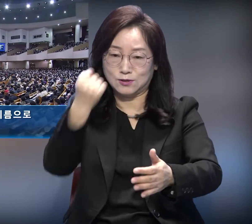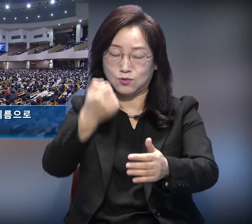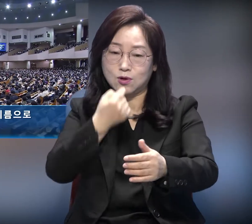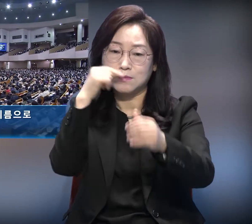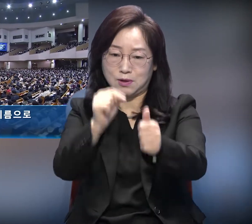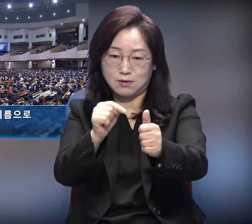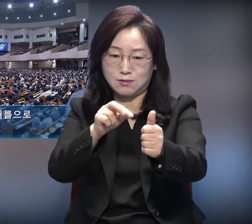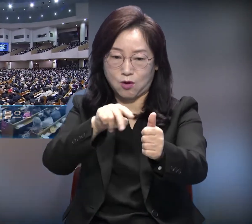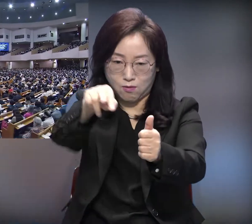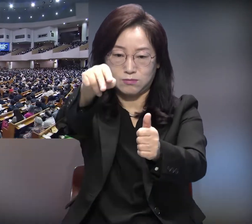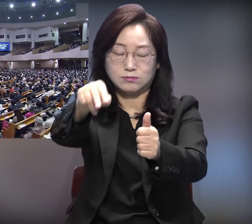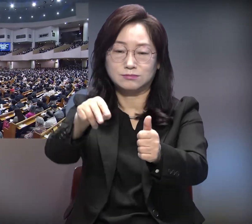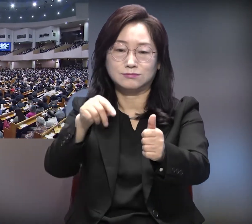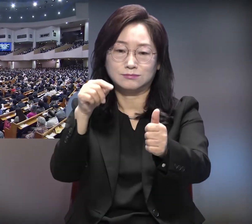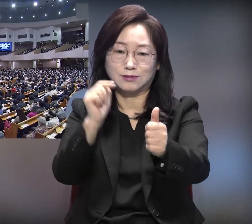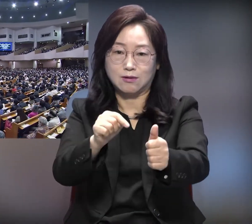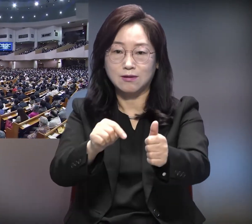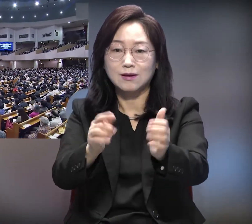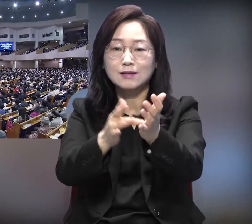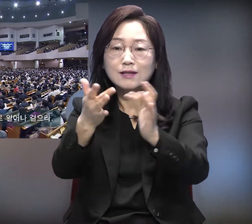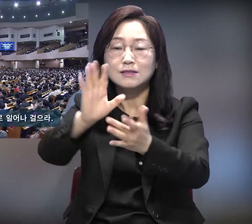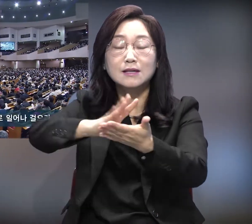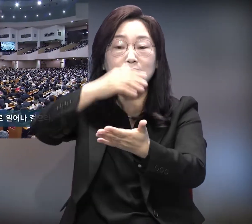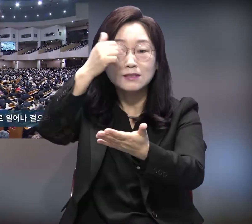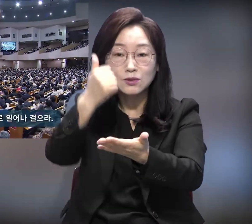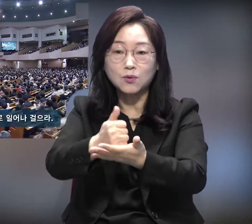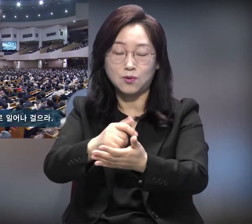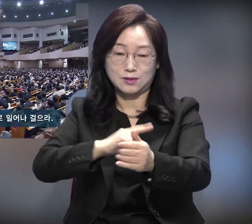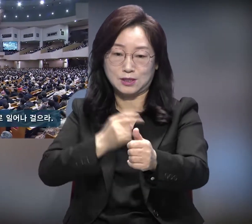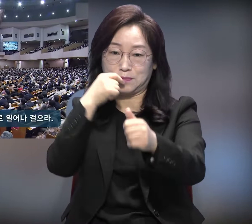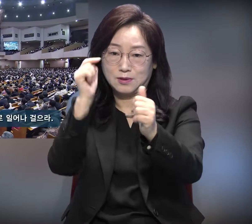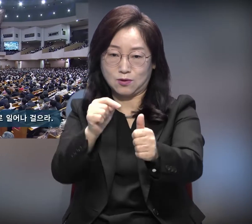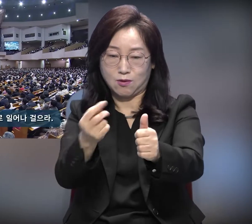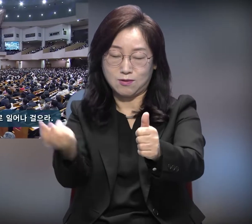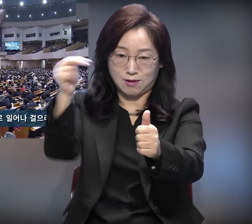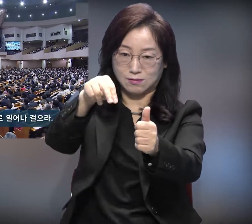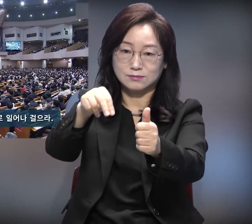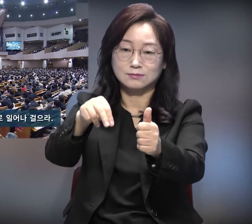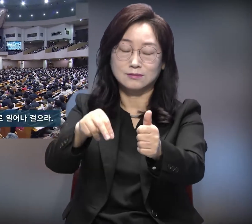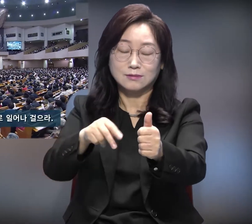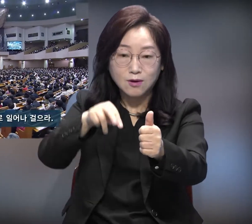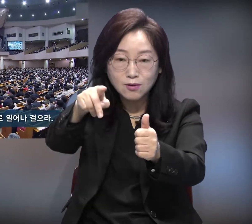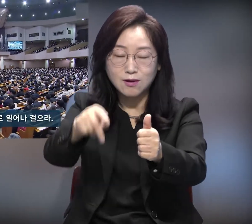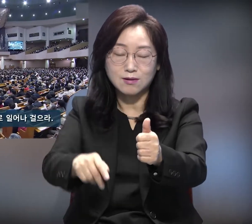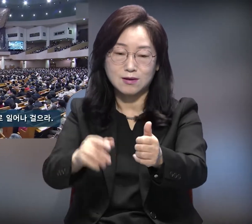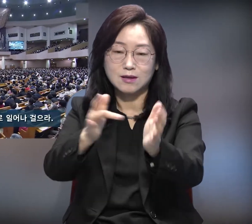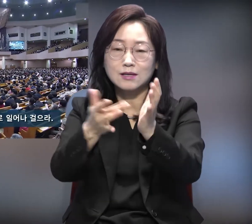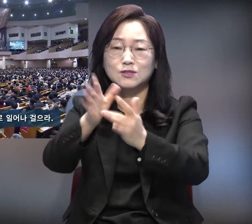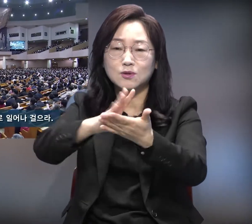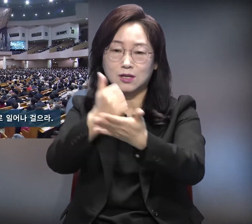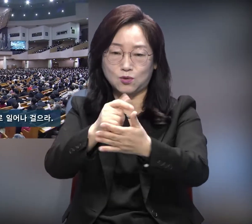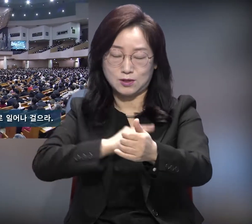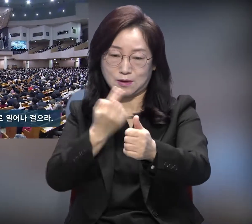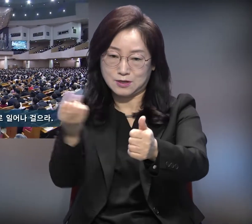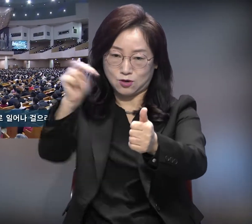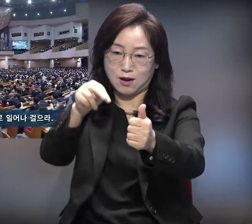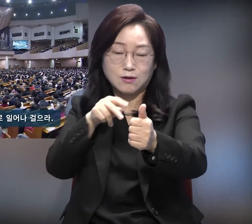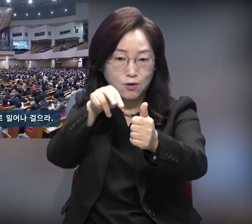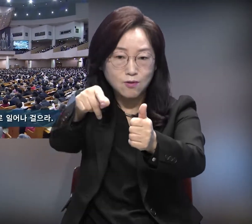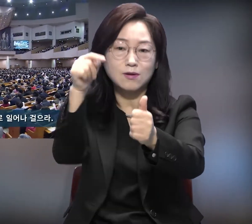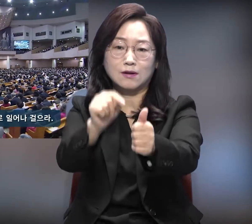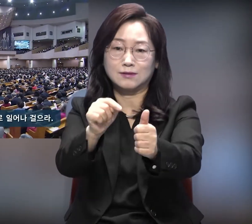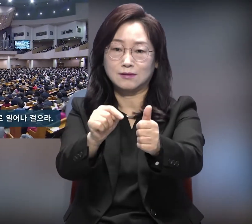걸으라 하고, 나사렛 예수 그리스도의 이름으로 걸으라. 나사렛 예수 그리스도의 이름으로 일어나